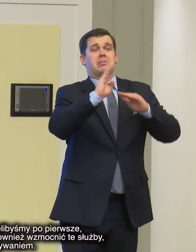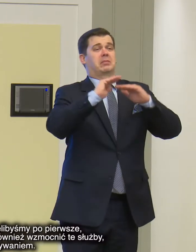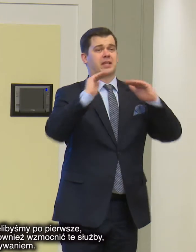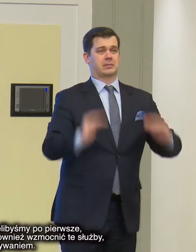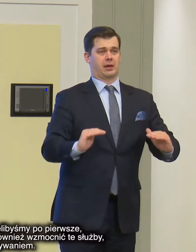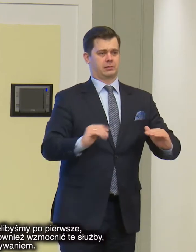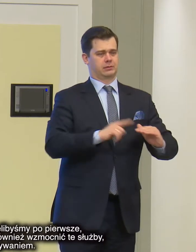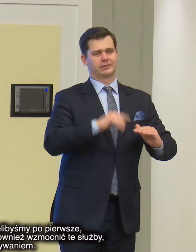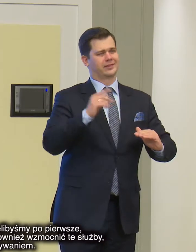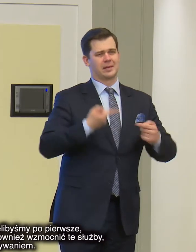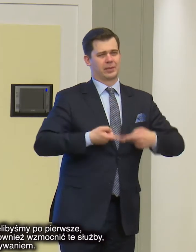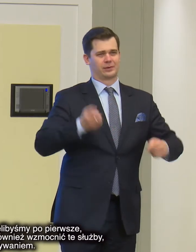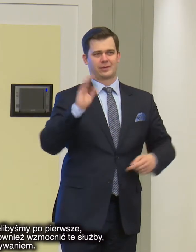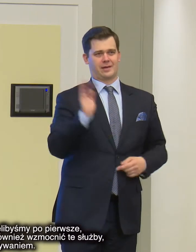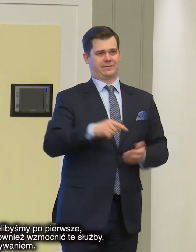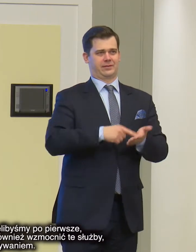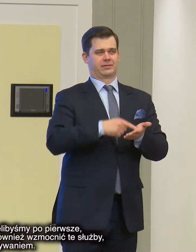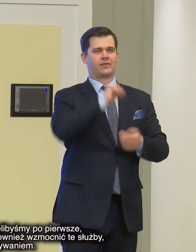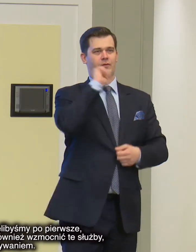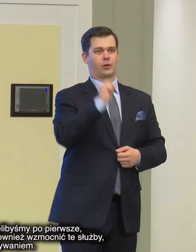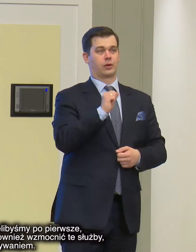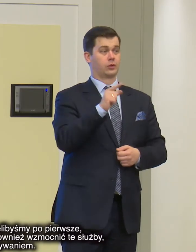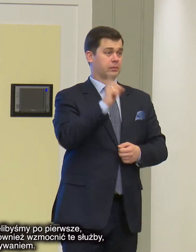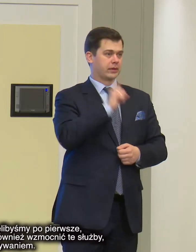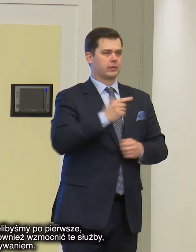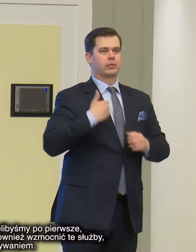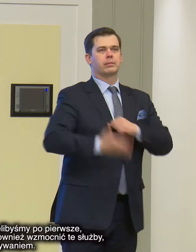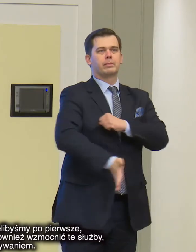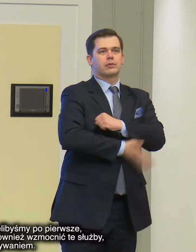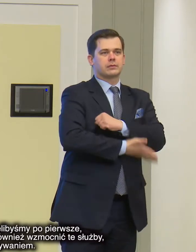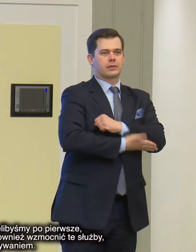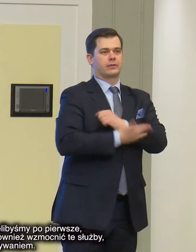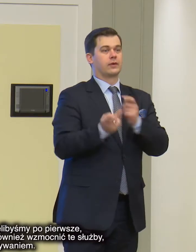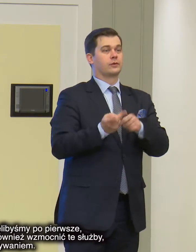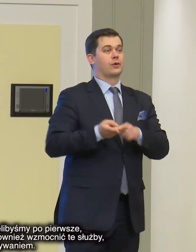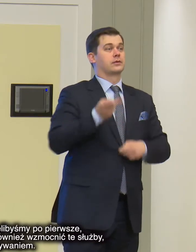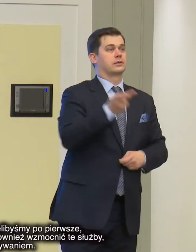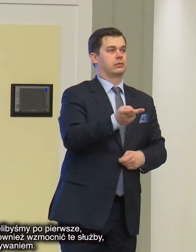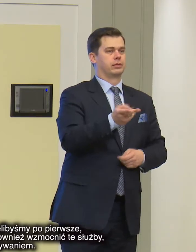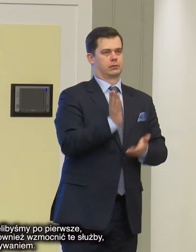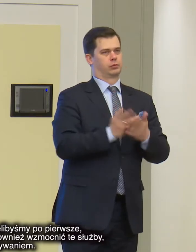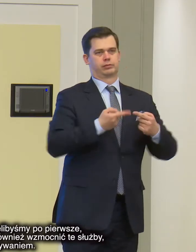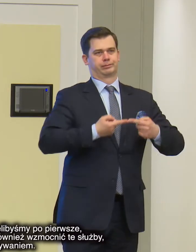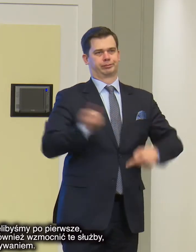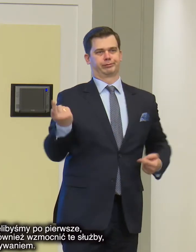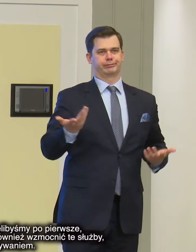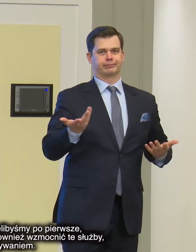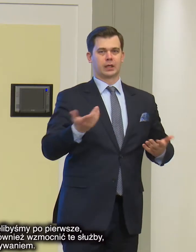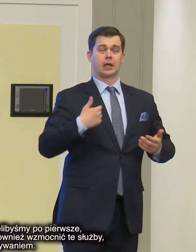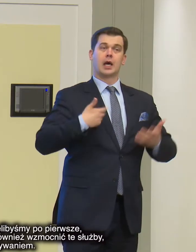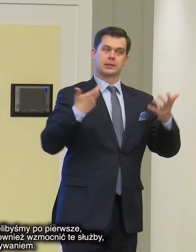standardów, które nie są standardami wygórowanymi, jeżeli chodzi o dostępność. Chcielibyśmy po pierwsze